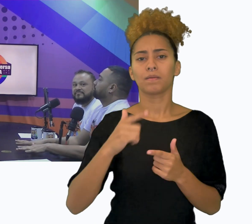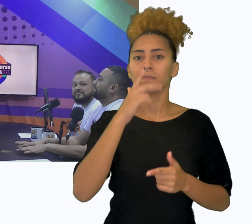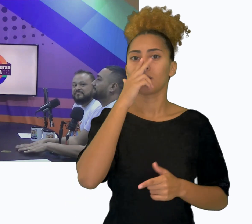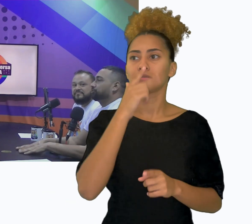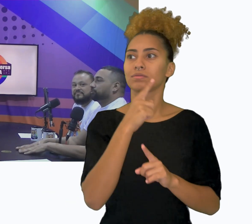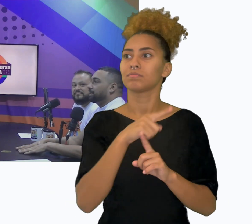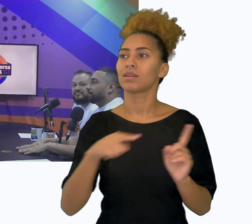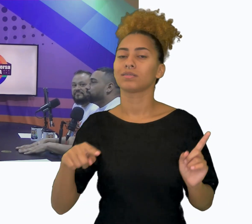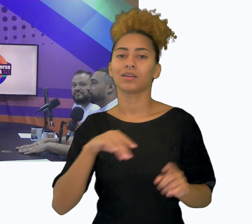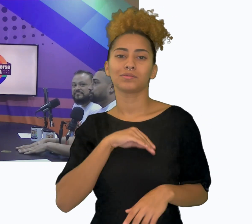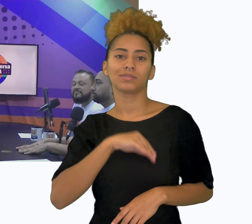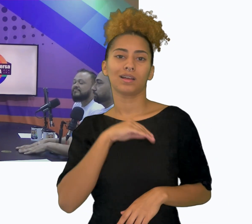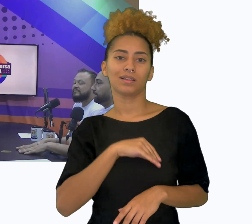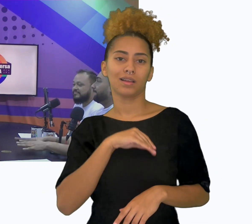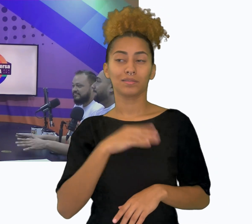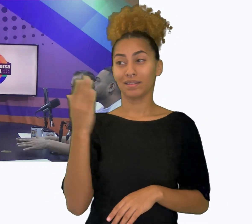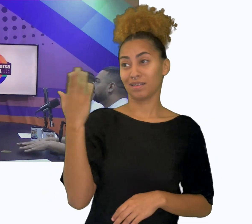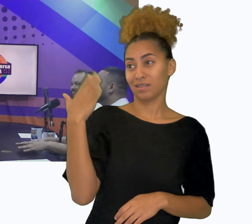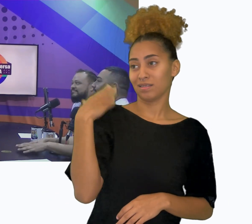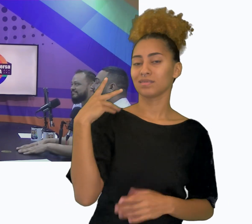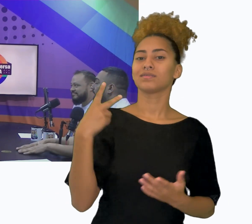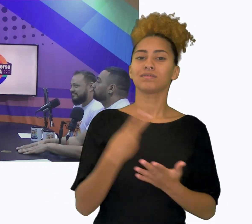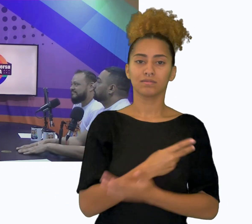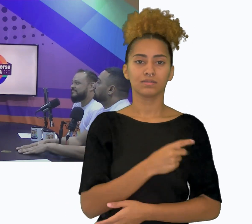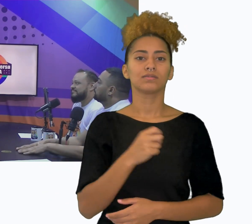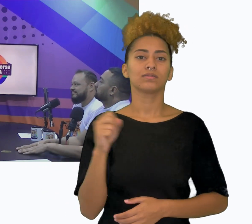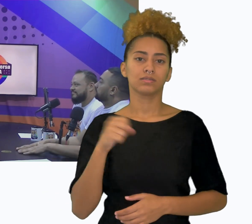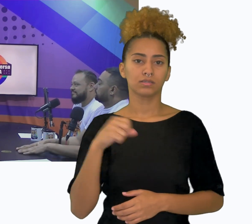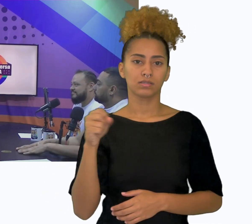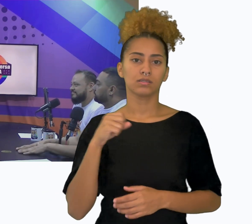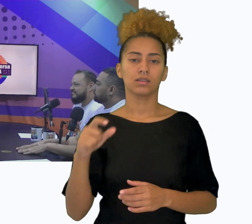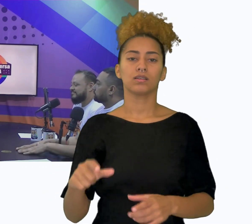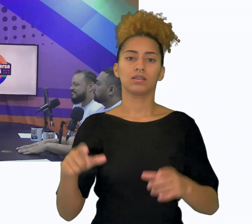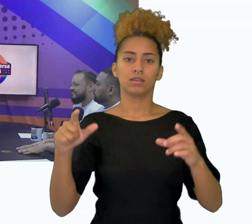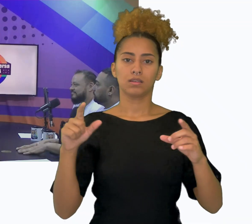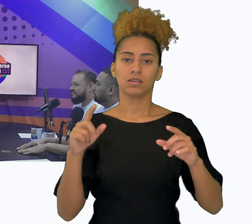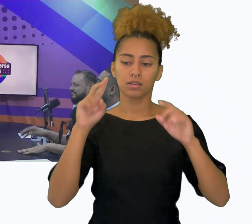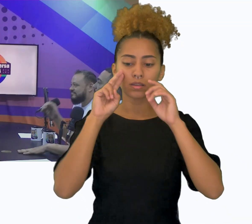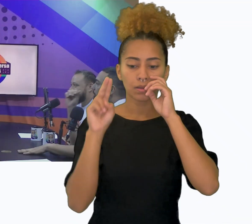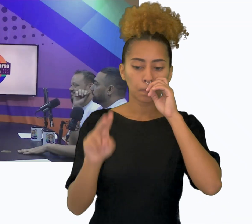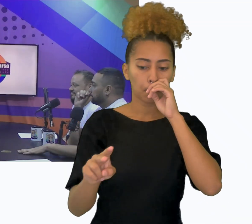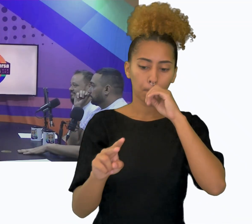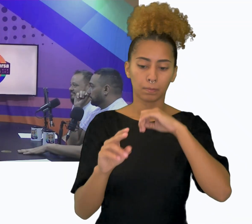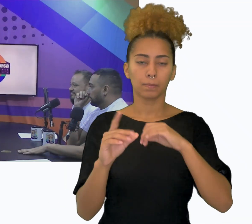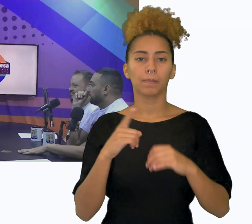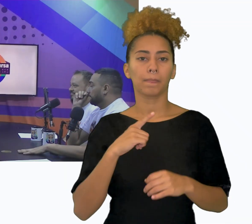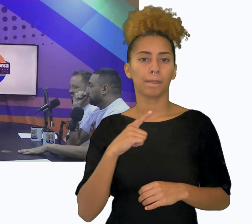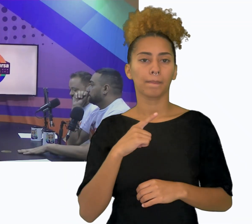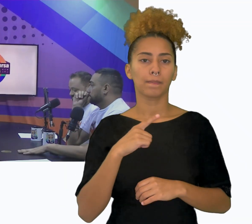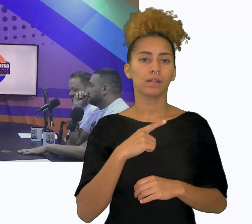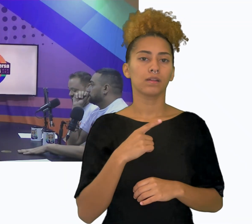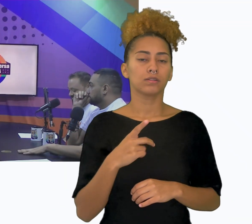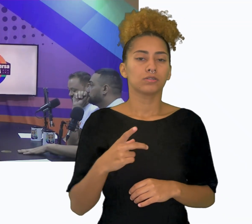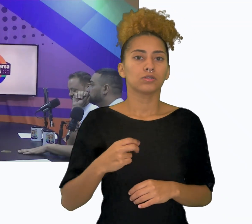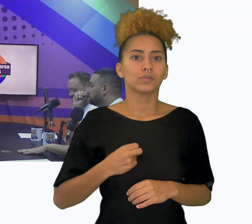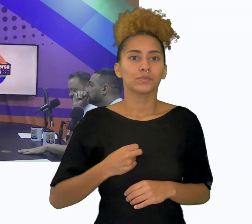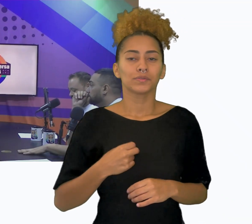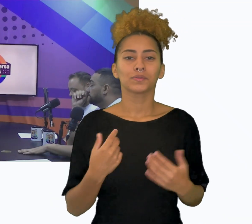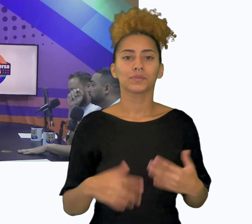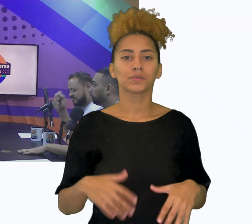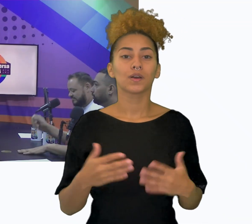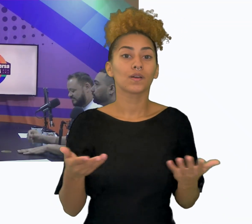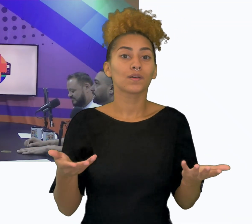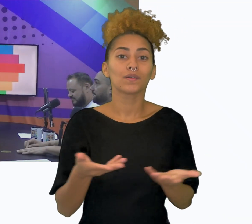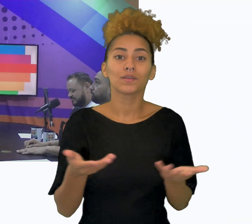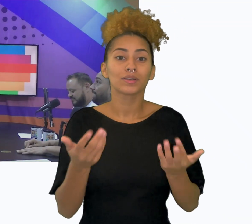praticamente a metade de um salário mínimo. Né? Quando você abria o seu envelope, que você via aquelas, né? É. Você, gente...